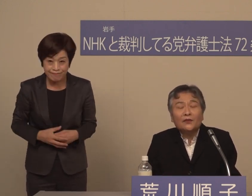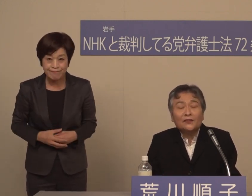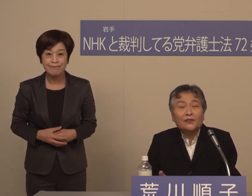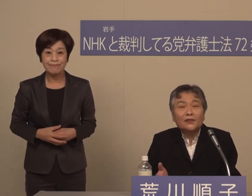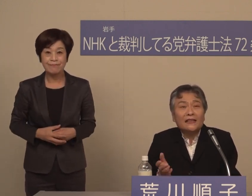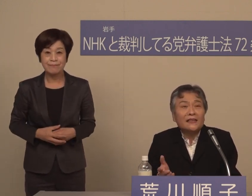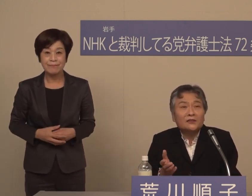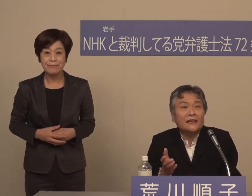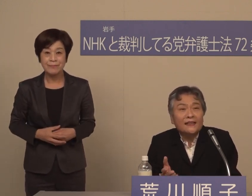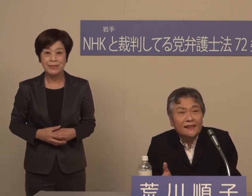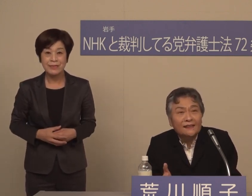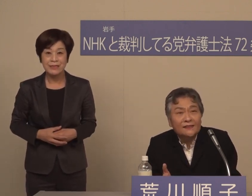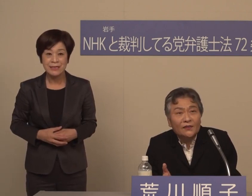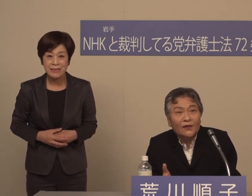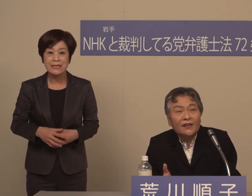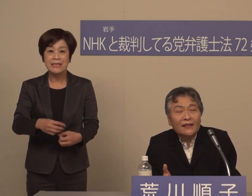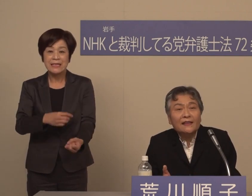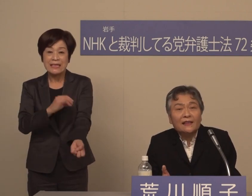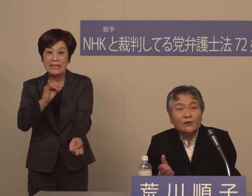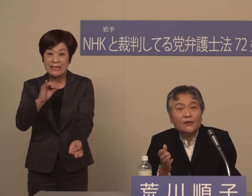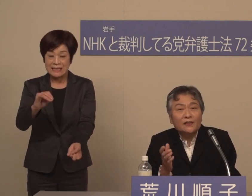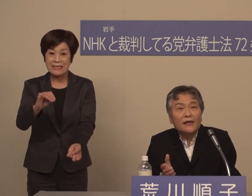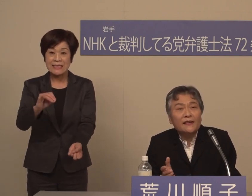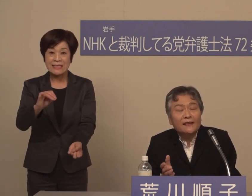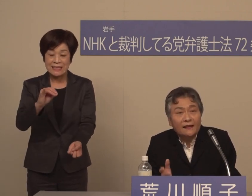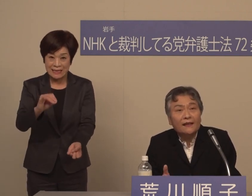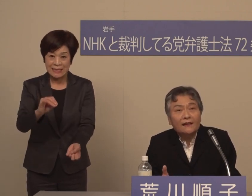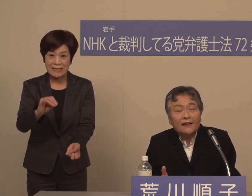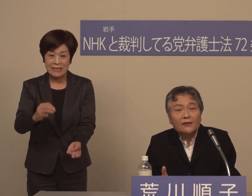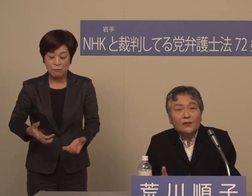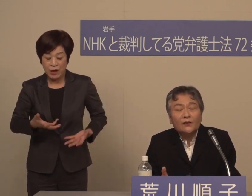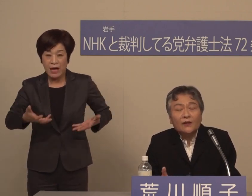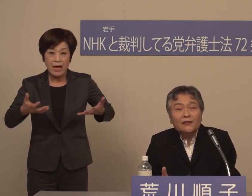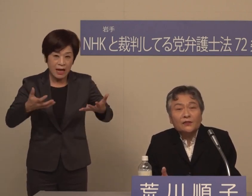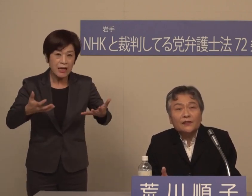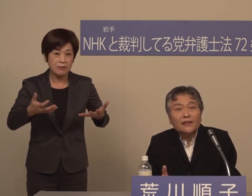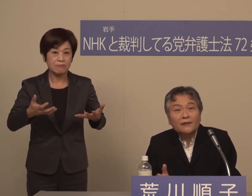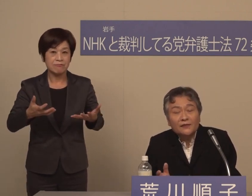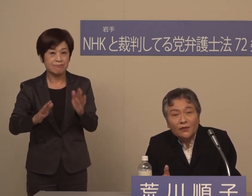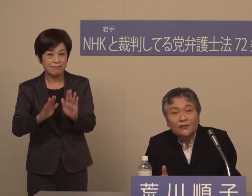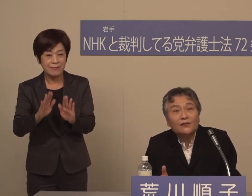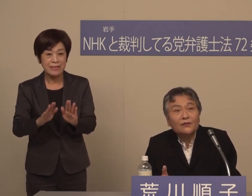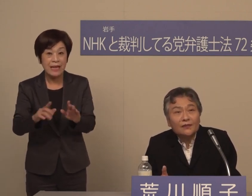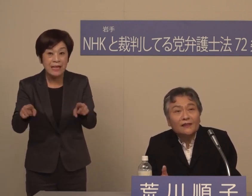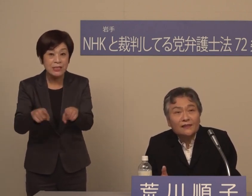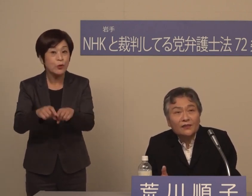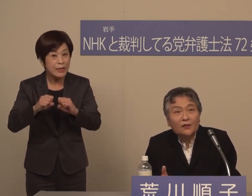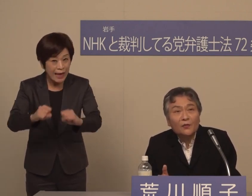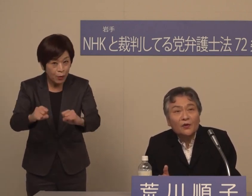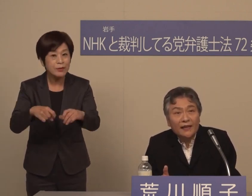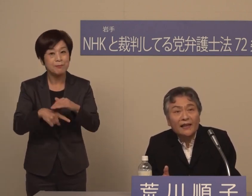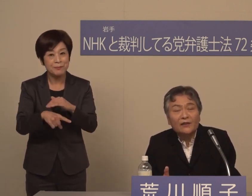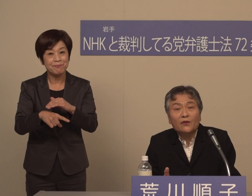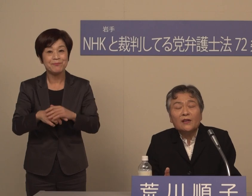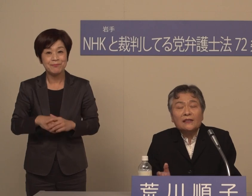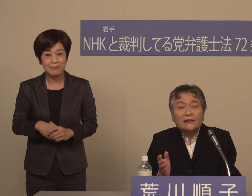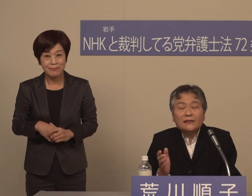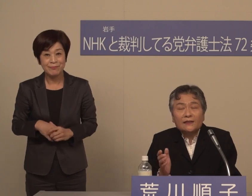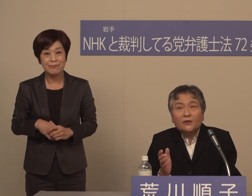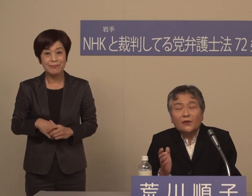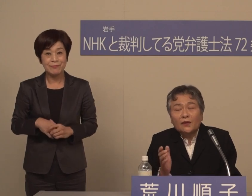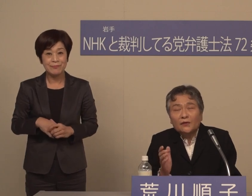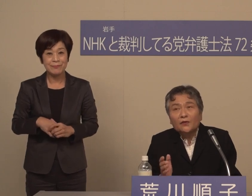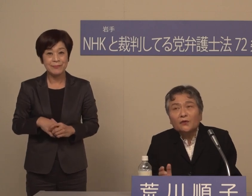あの血のなせるわざなんですよだからその今だからあの一緒にやりましょうっていうことなんですよもうねあの